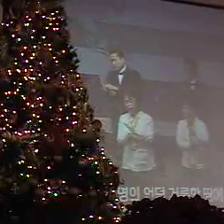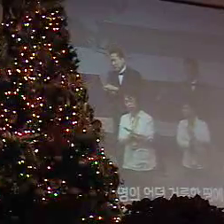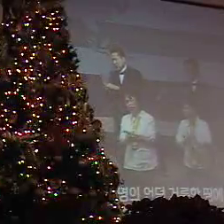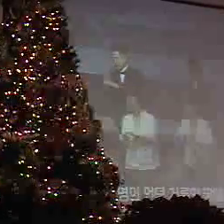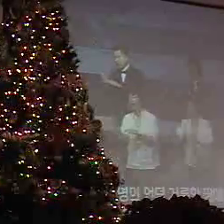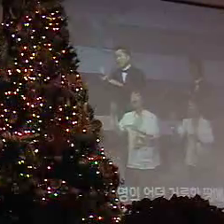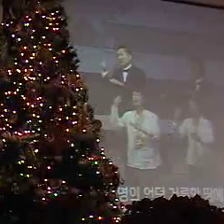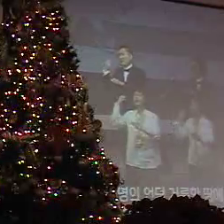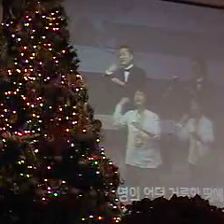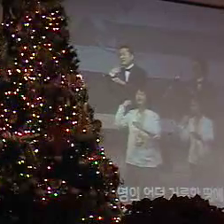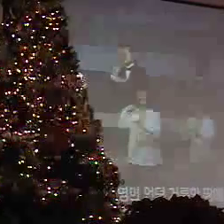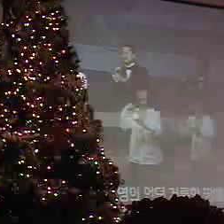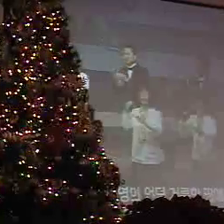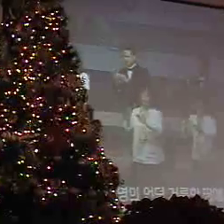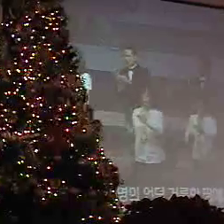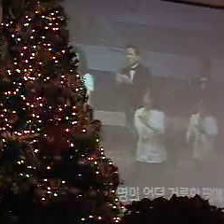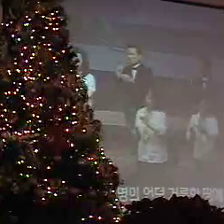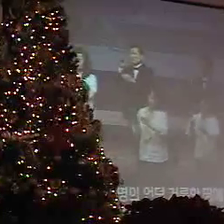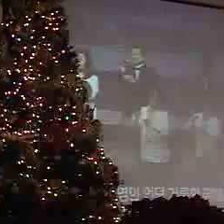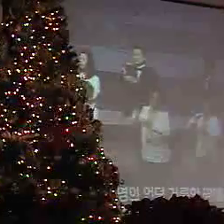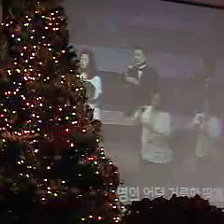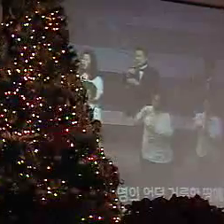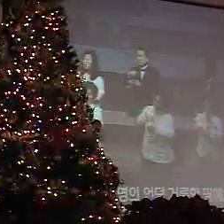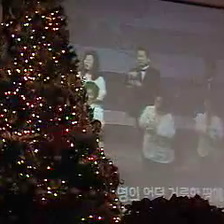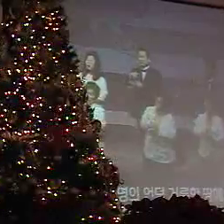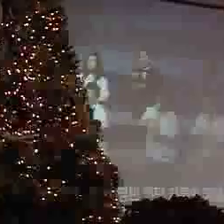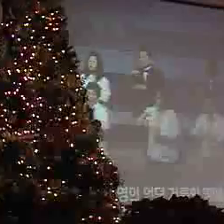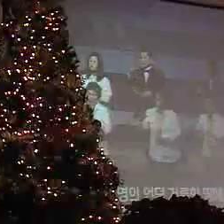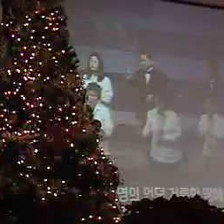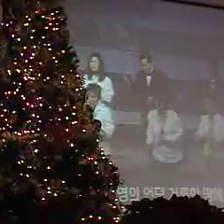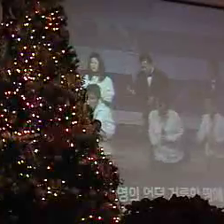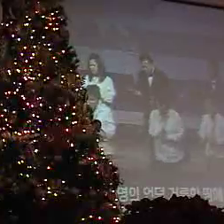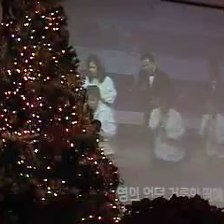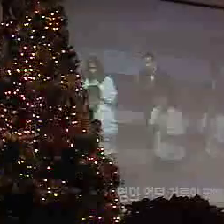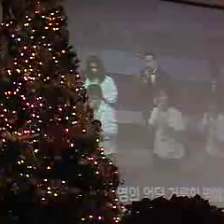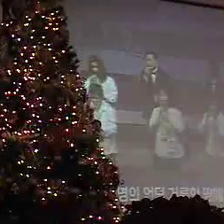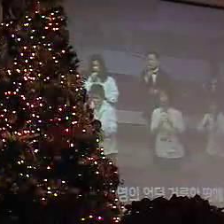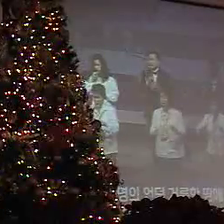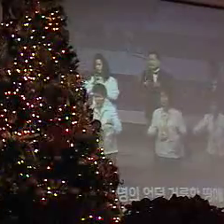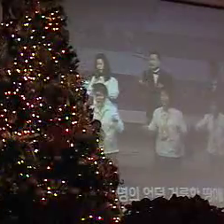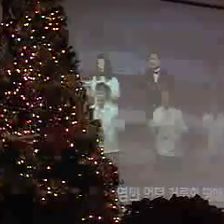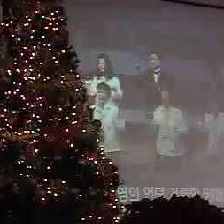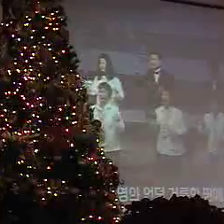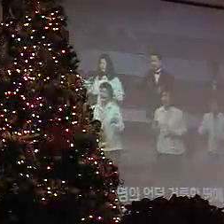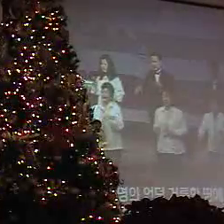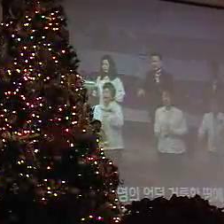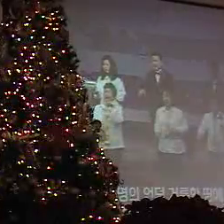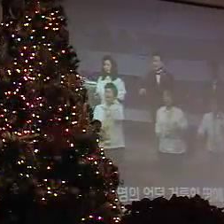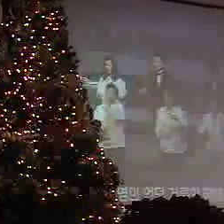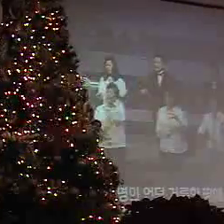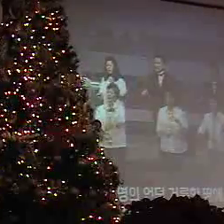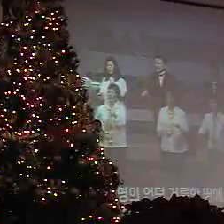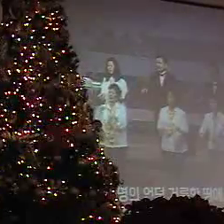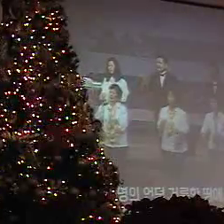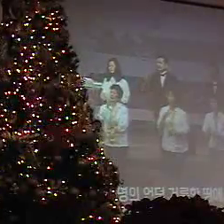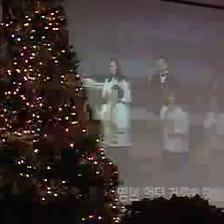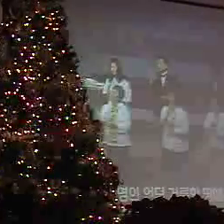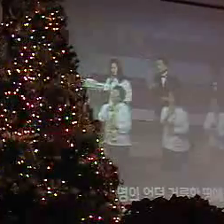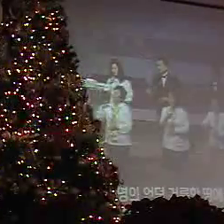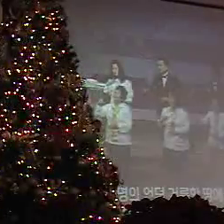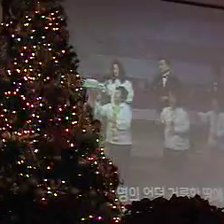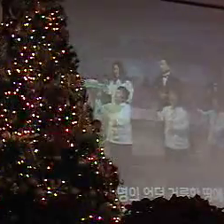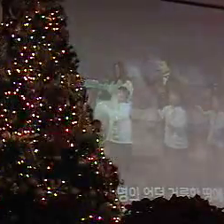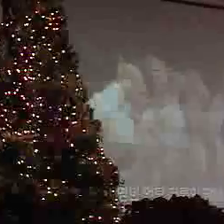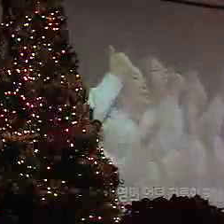이 소명의 언덕 거룩한 땅에서